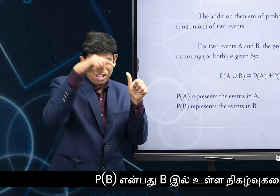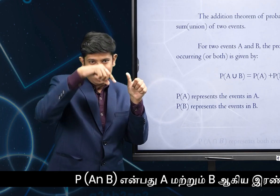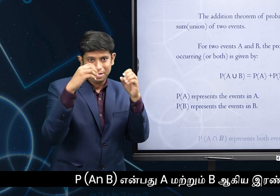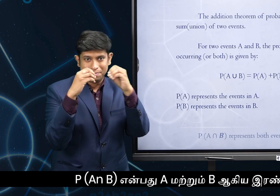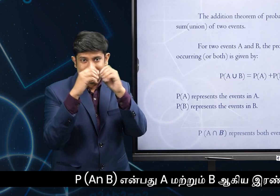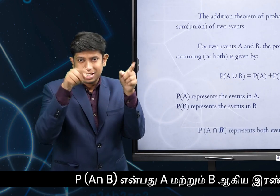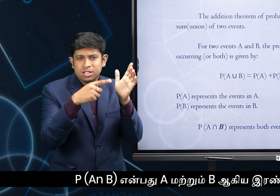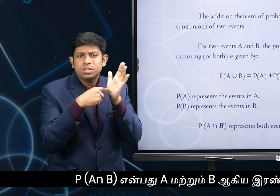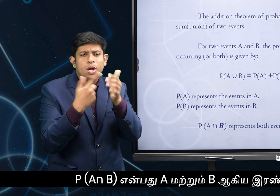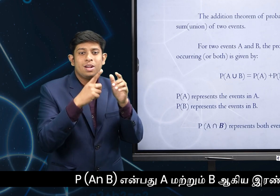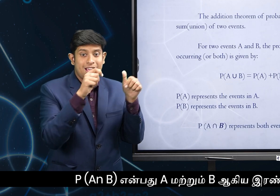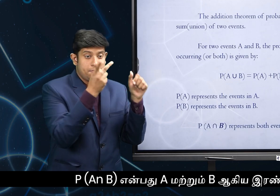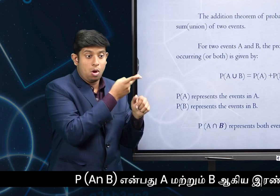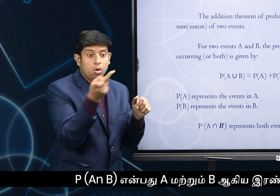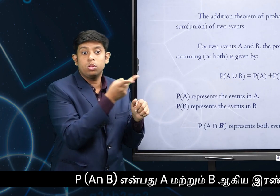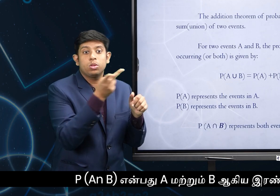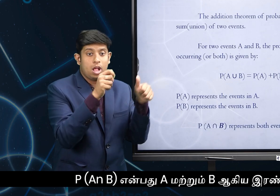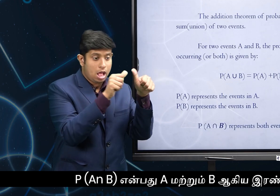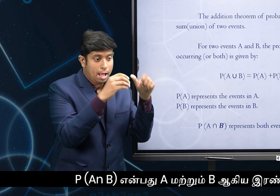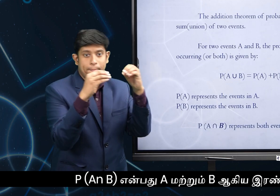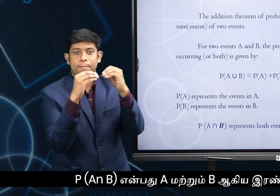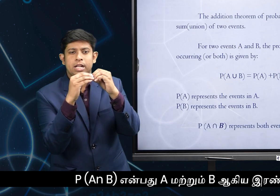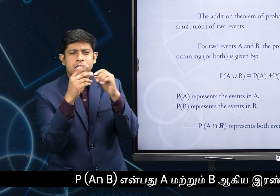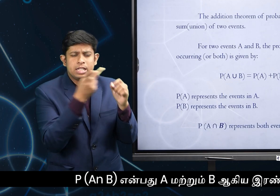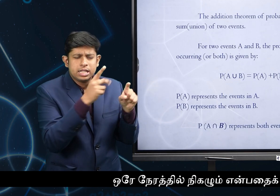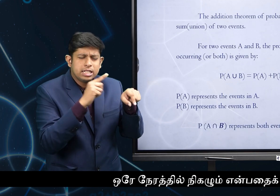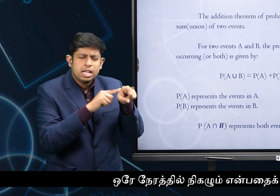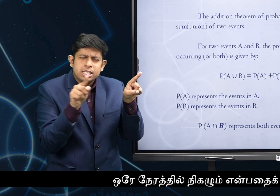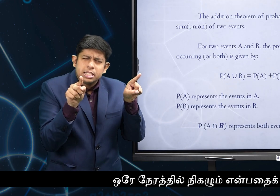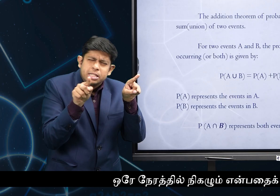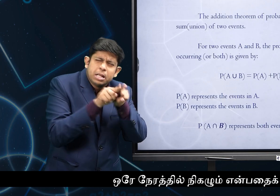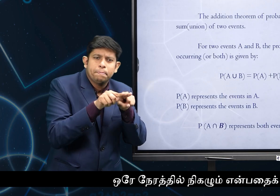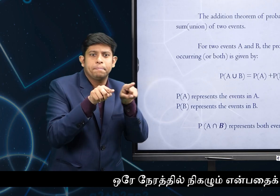P அடைப்புக்குறி A வெட்டுக்கணம் B ஒரே நேரத்தில் நிகழும்